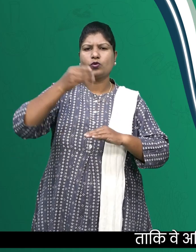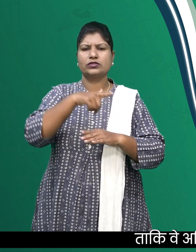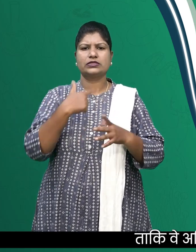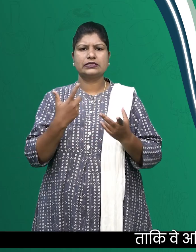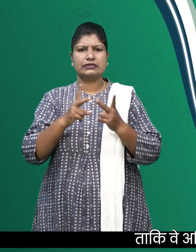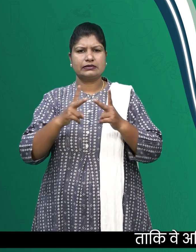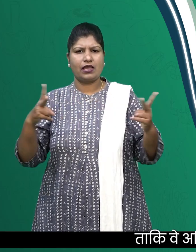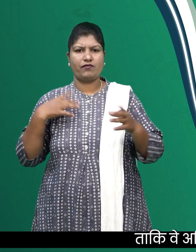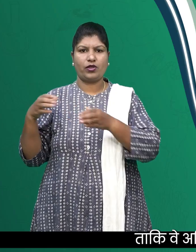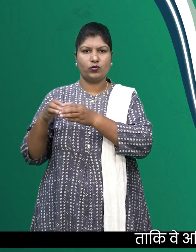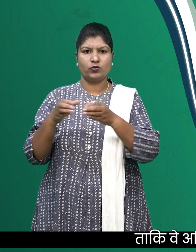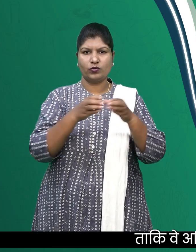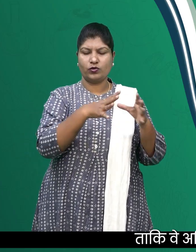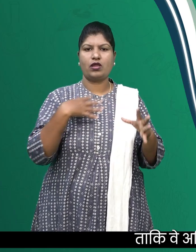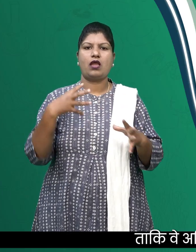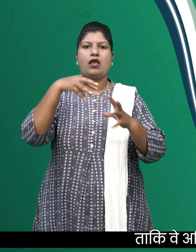हो जाए?